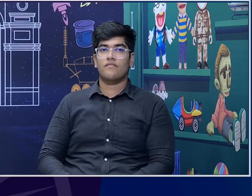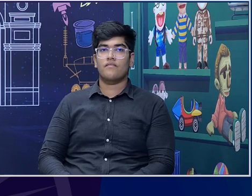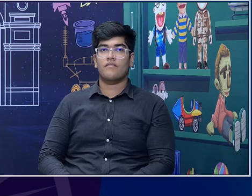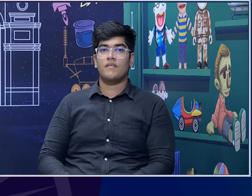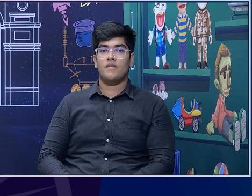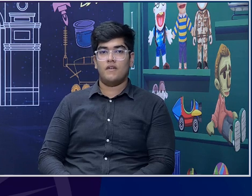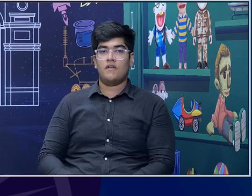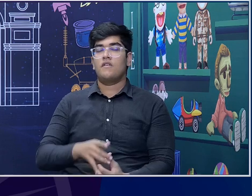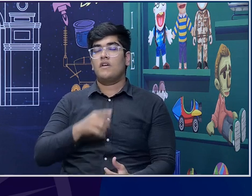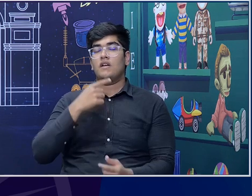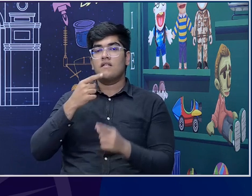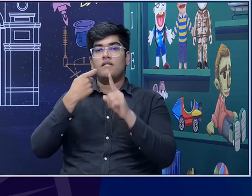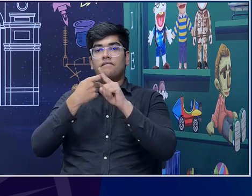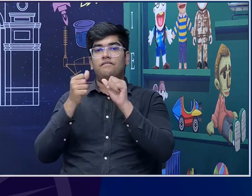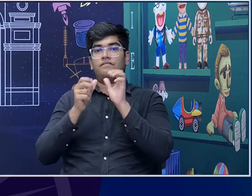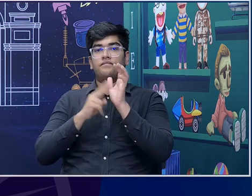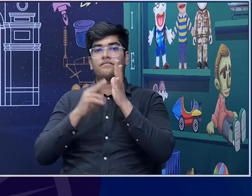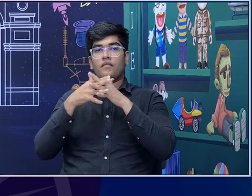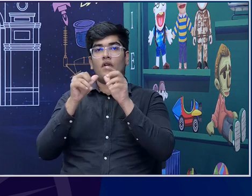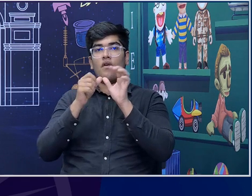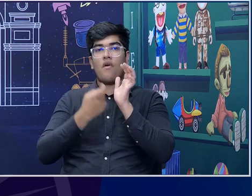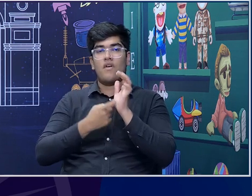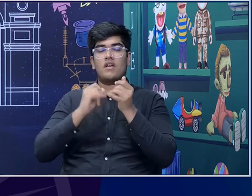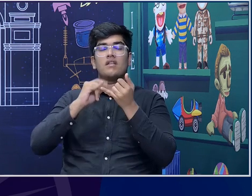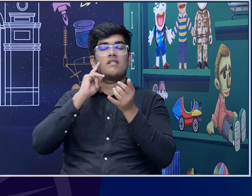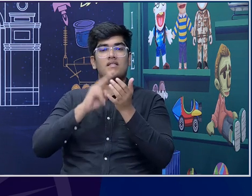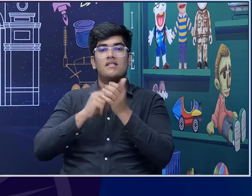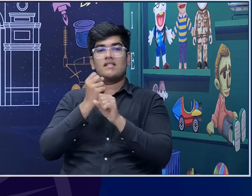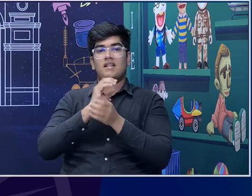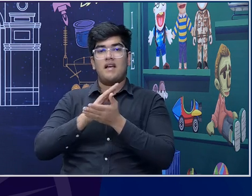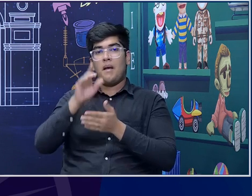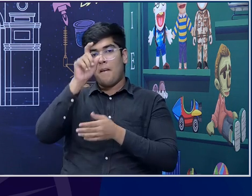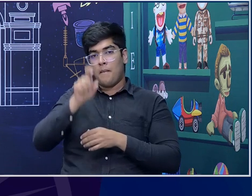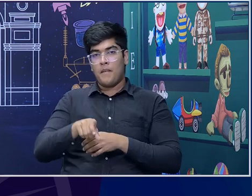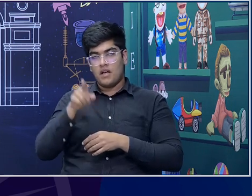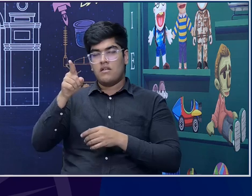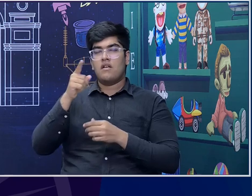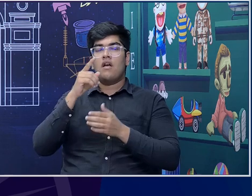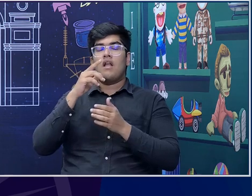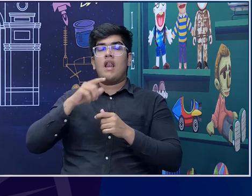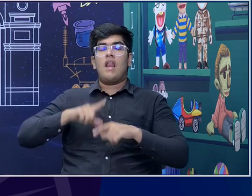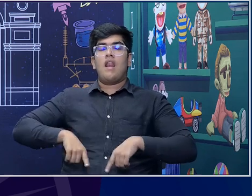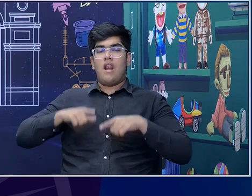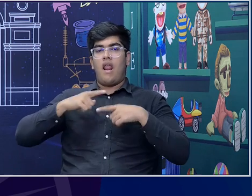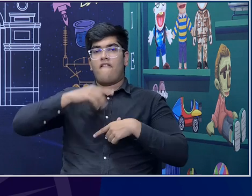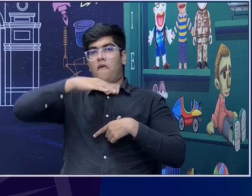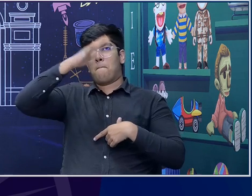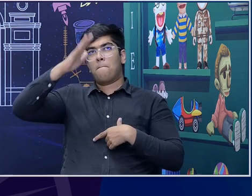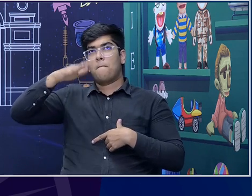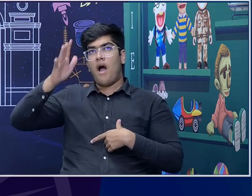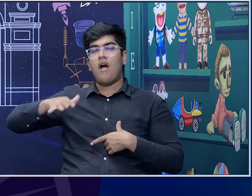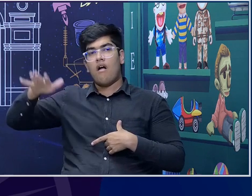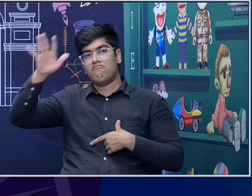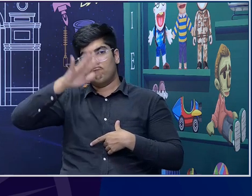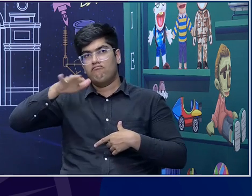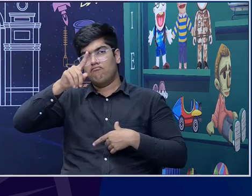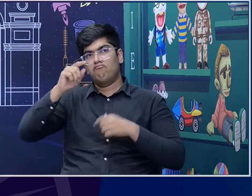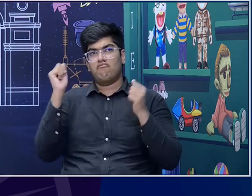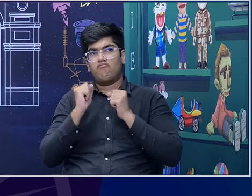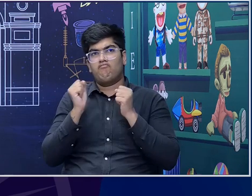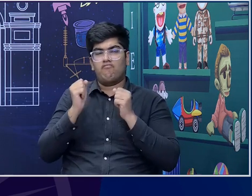पहाडी लाके में रहते थे और कि नौर का जिकर किया तो मैं यहां पे तो बहुत ज़्यादा ठंड भी होती है